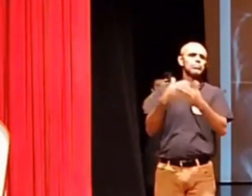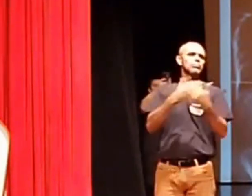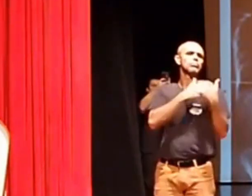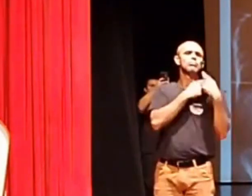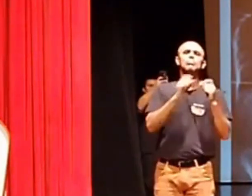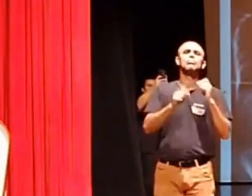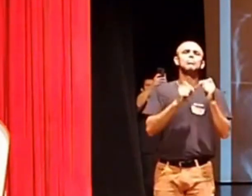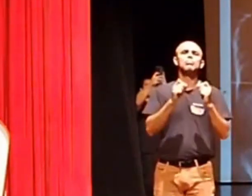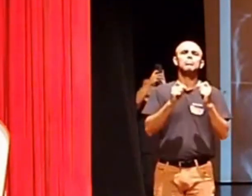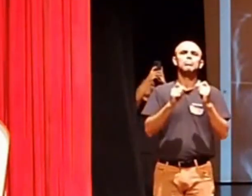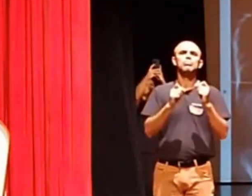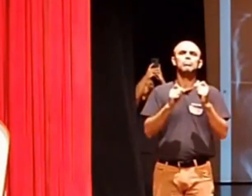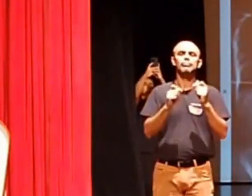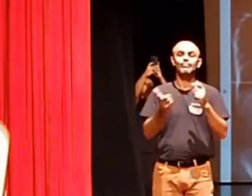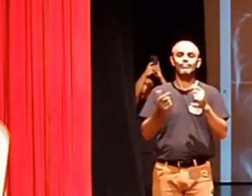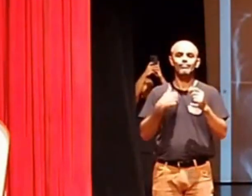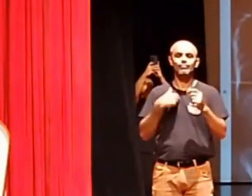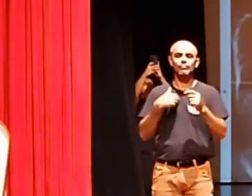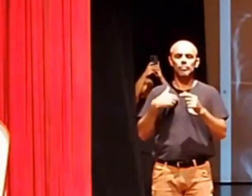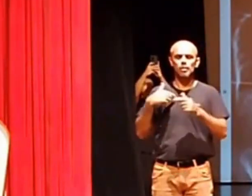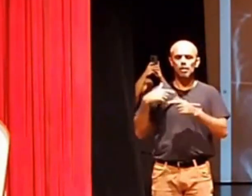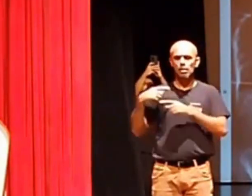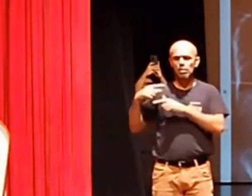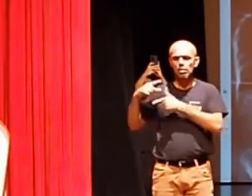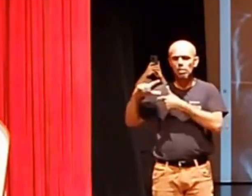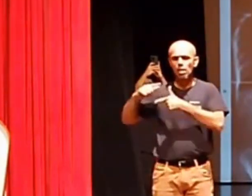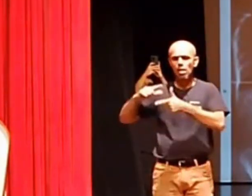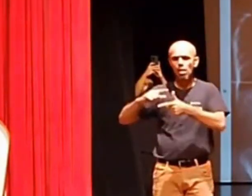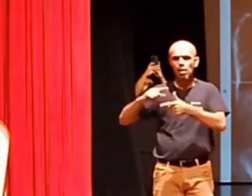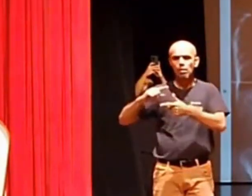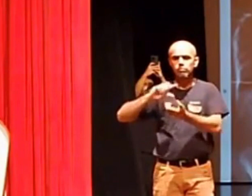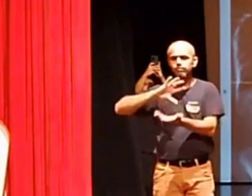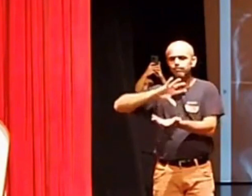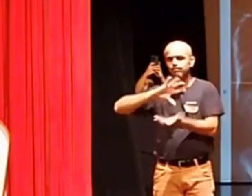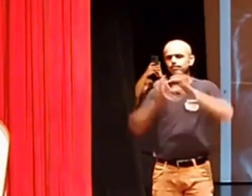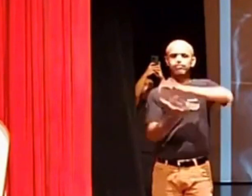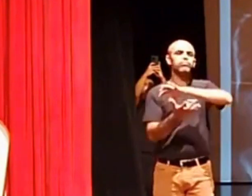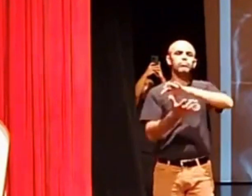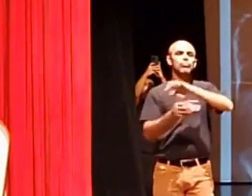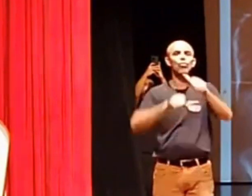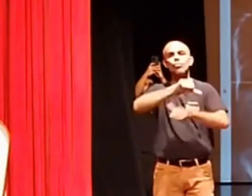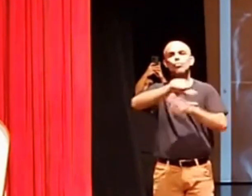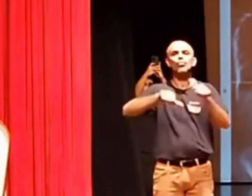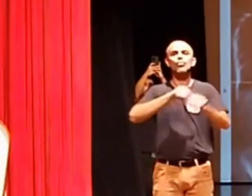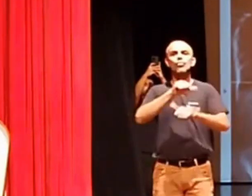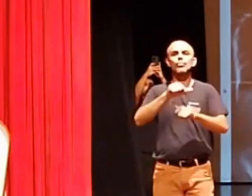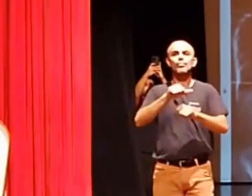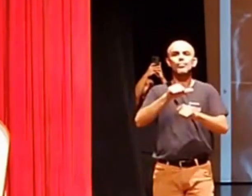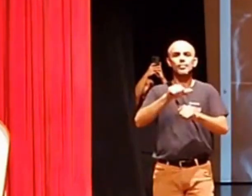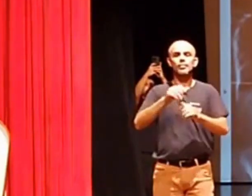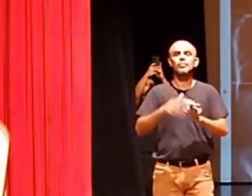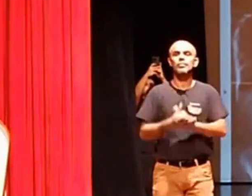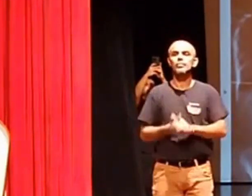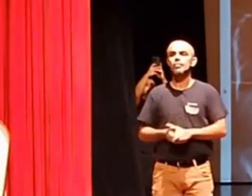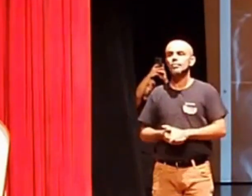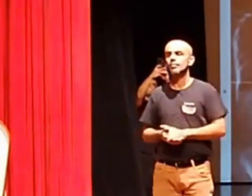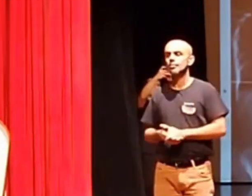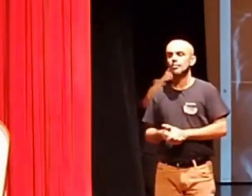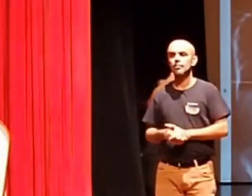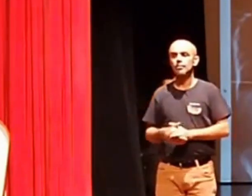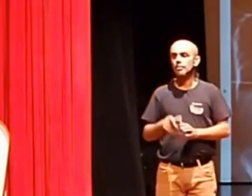É reverter esse ciclo vicioso de Stokes. O que significa esse ciclo?